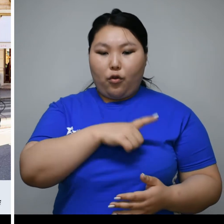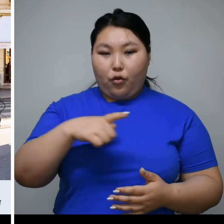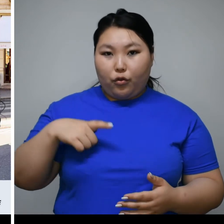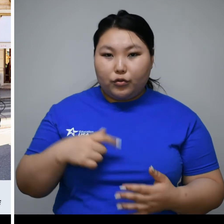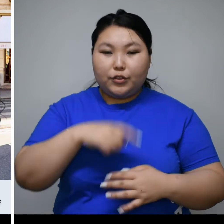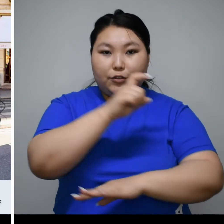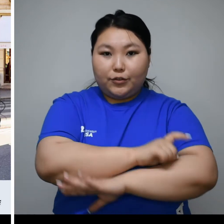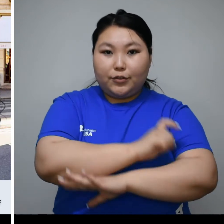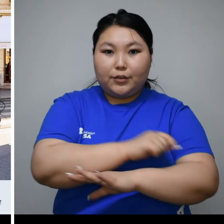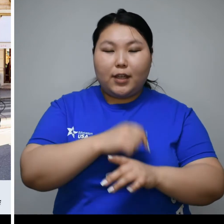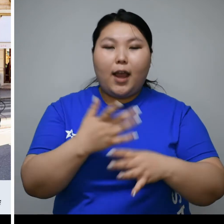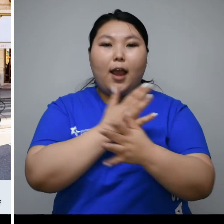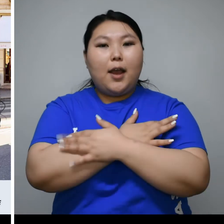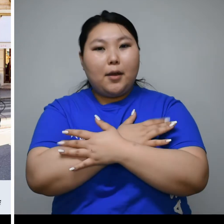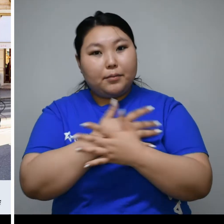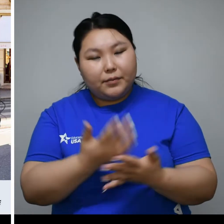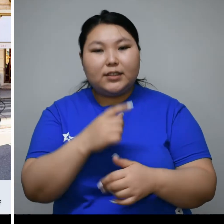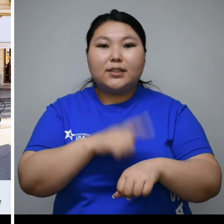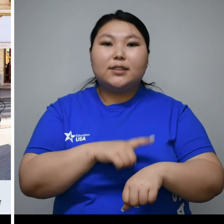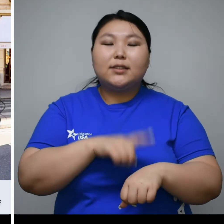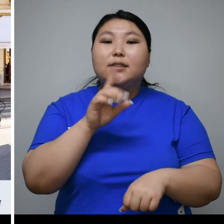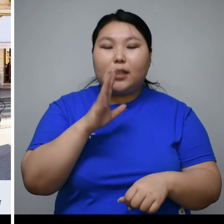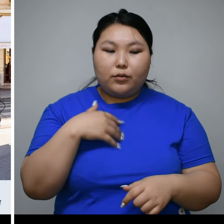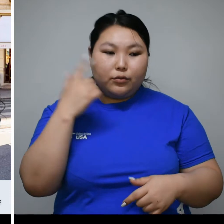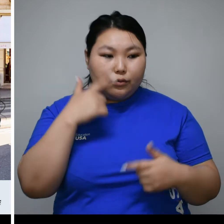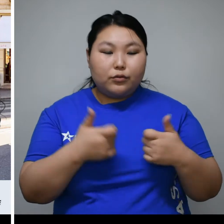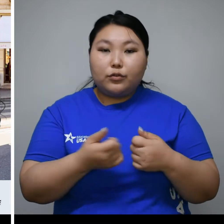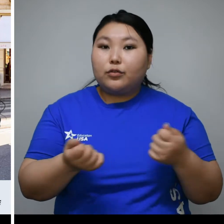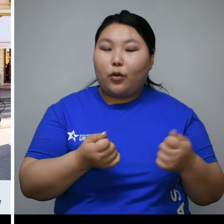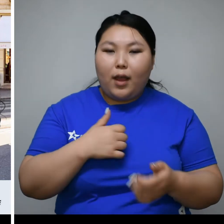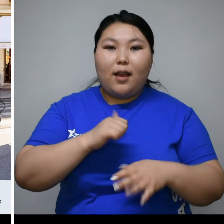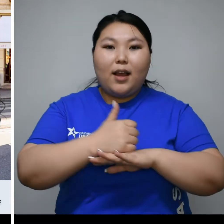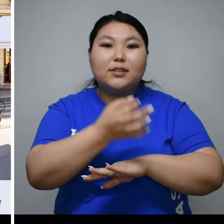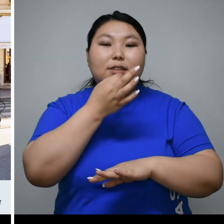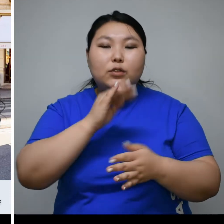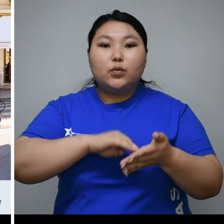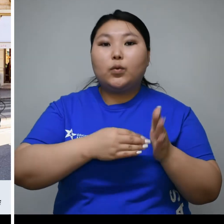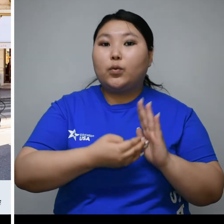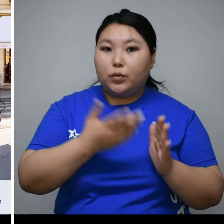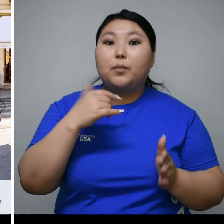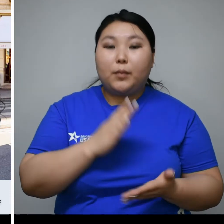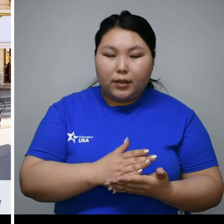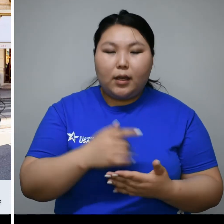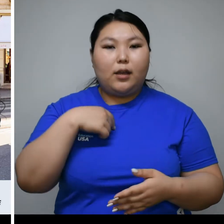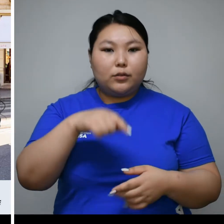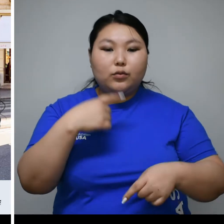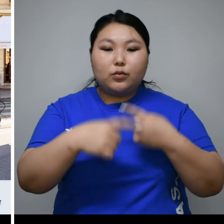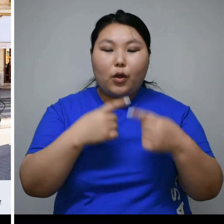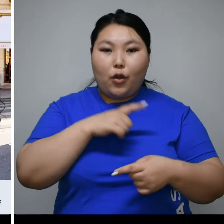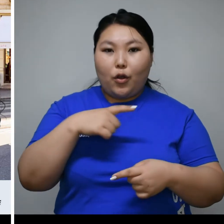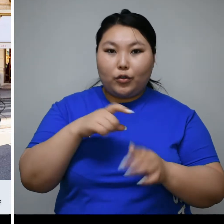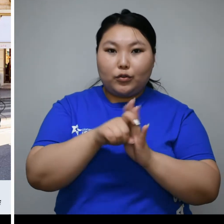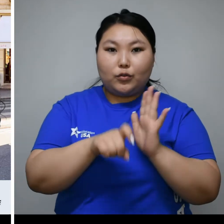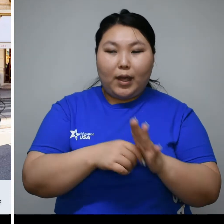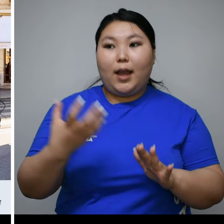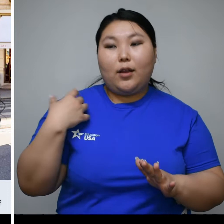өөрийнхөө хичээлийн амралт болон цаг заваа тохируулж агаад аяллаа эртхэн төлөвлөж агаад тухайн